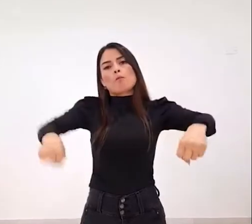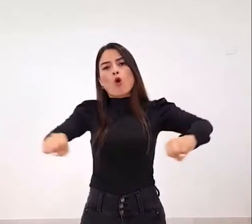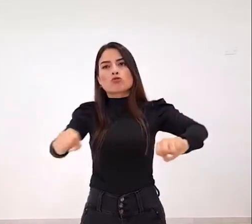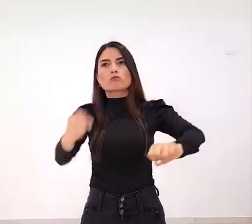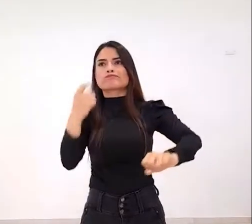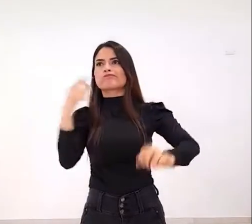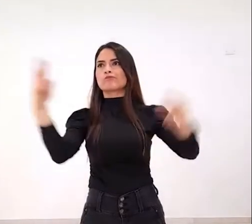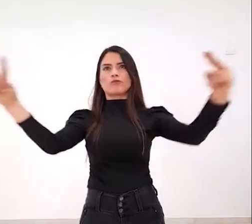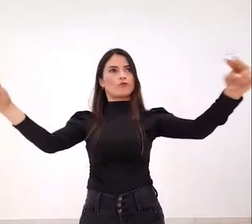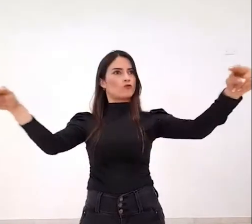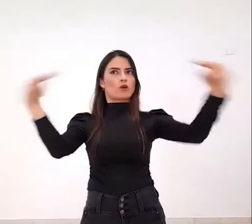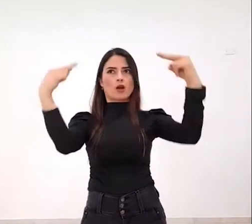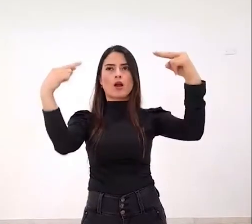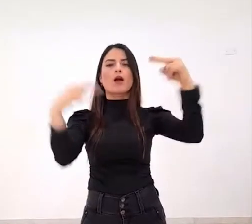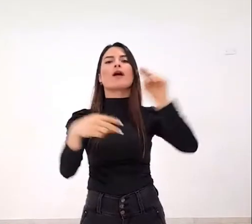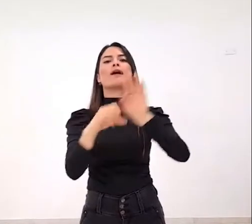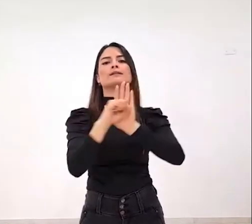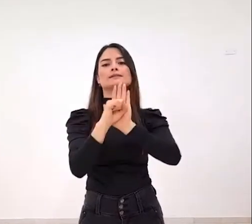internacional